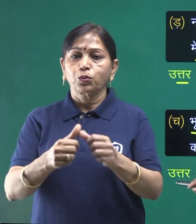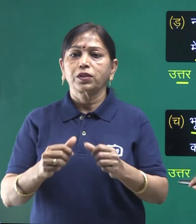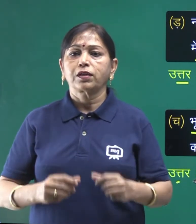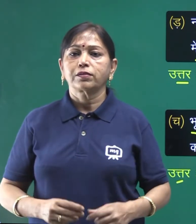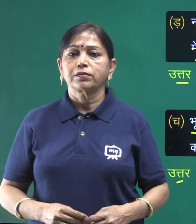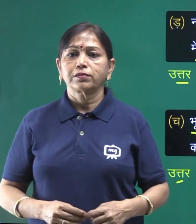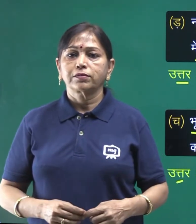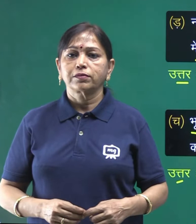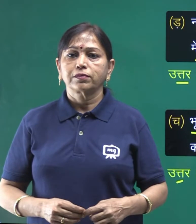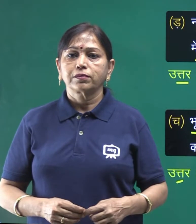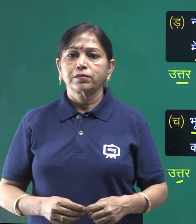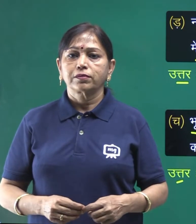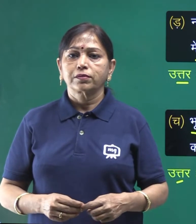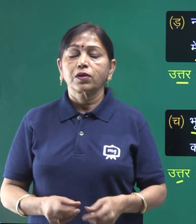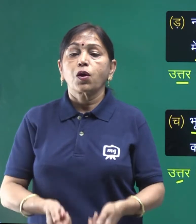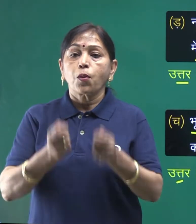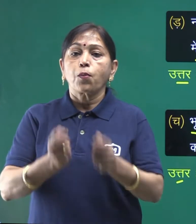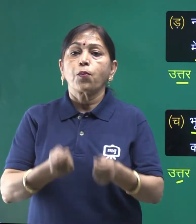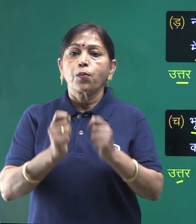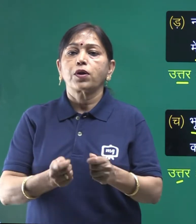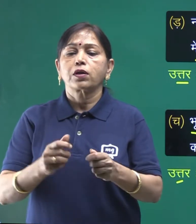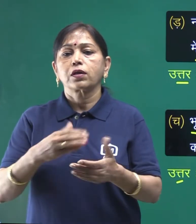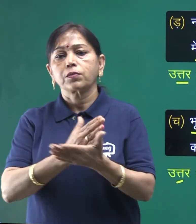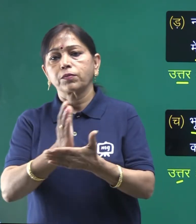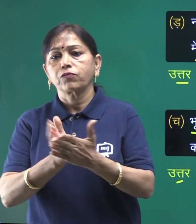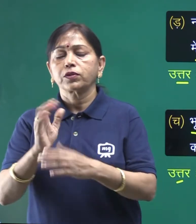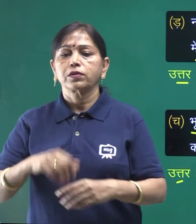उत्तर फटकन द्वारा।